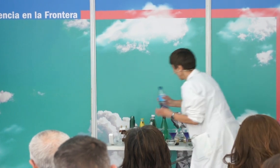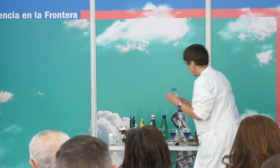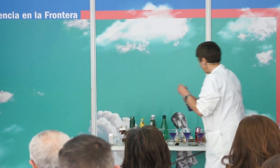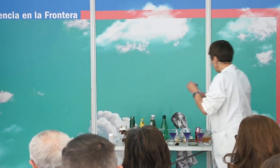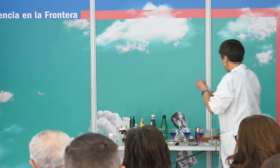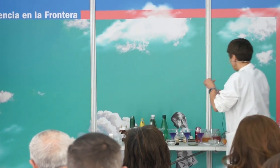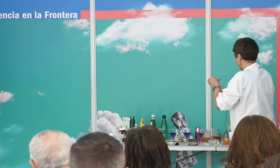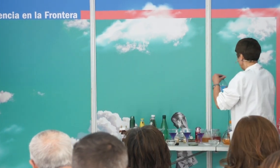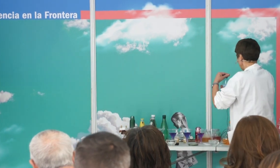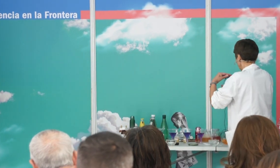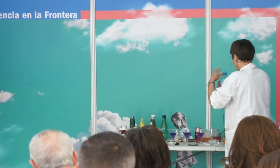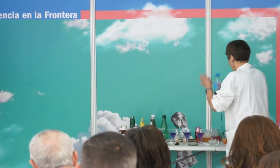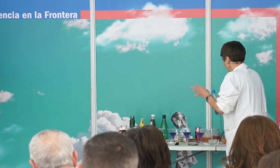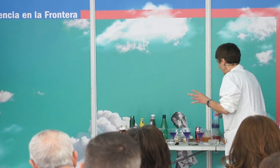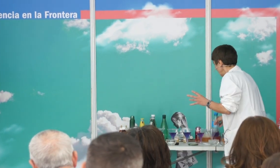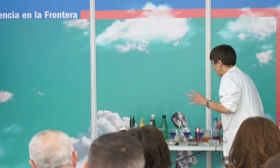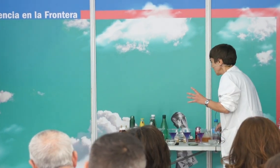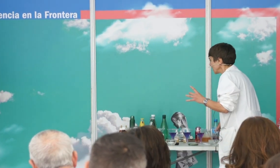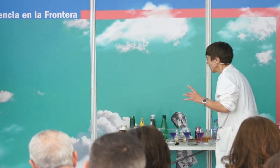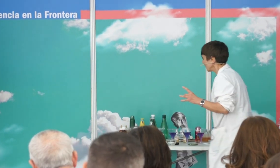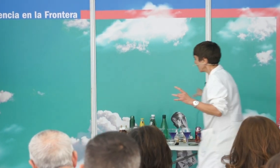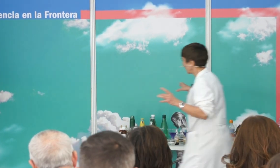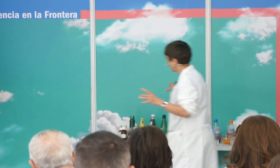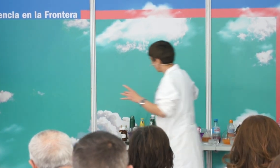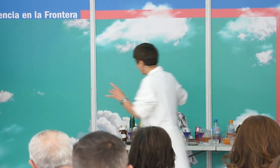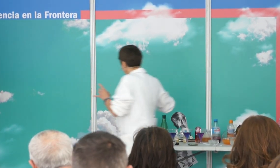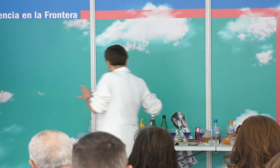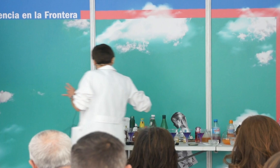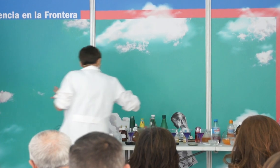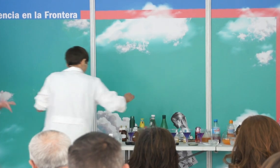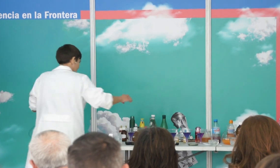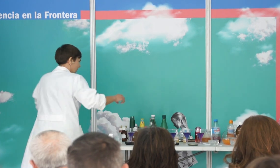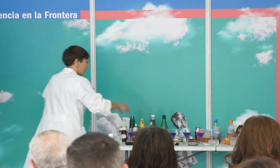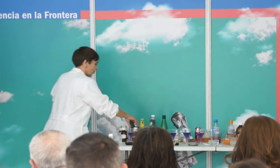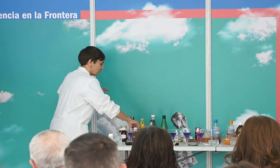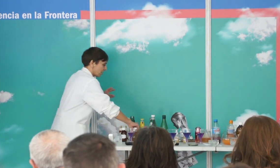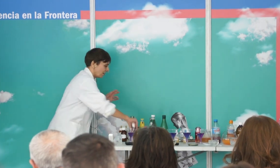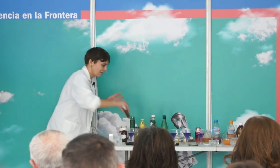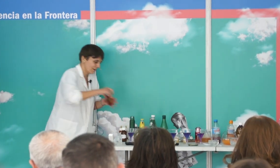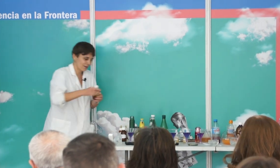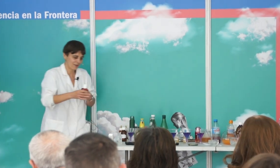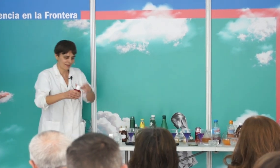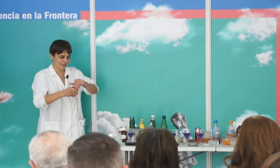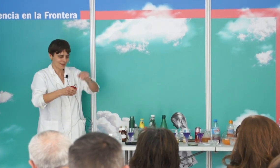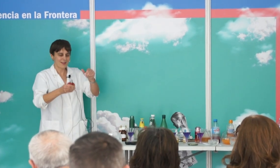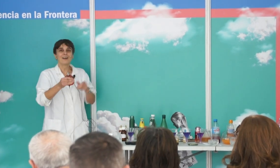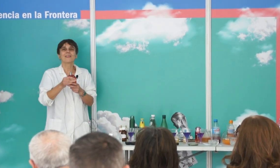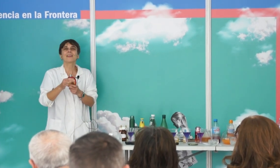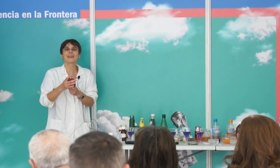Y ahora aquí, como bien he dicho, viva la química, vamos a ver toda mi colección de productos.